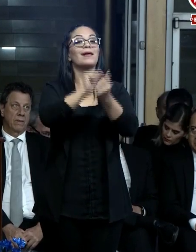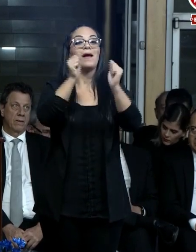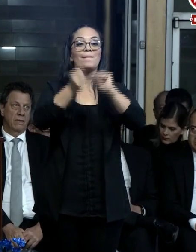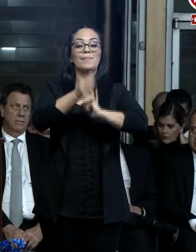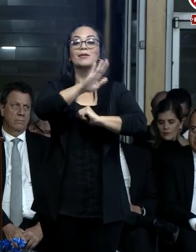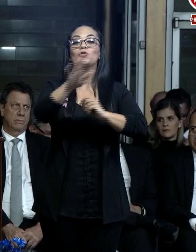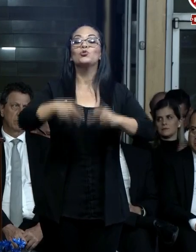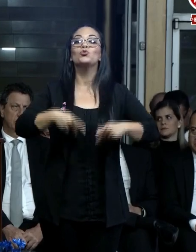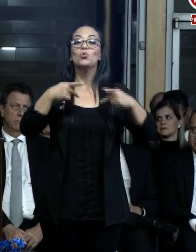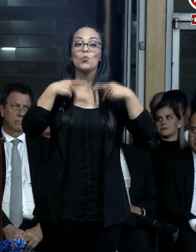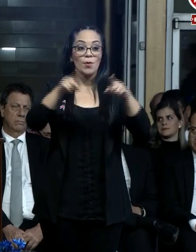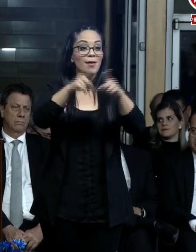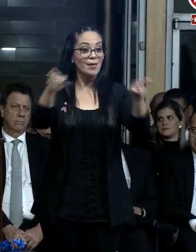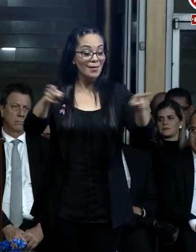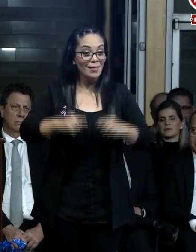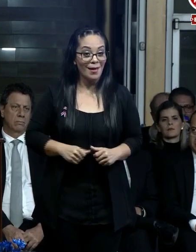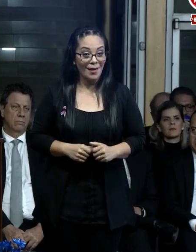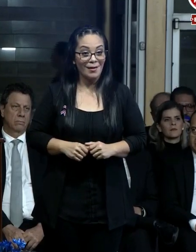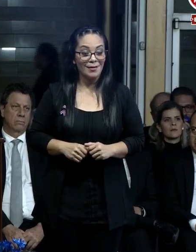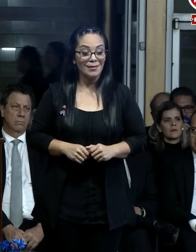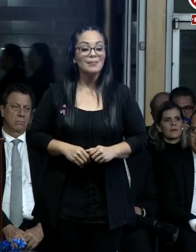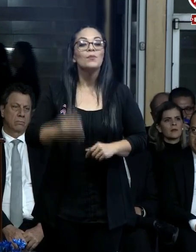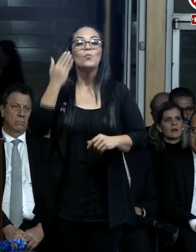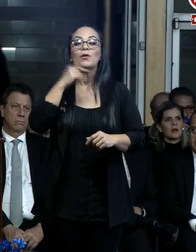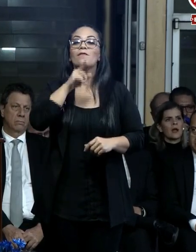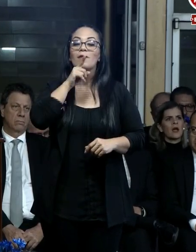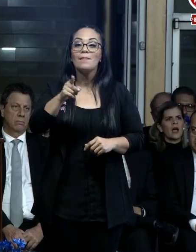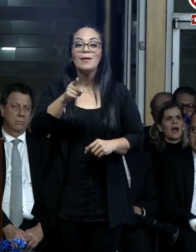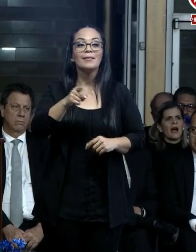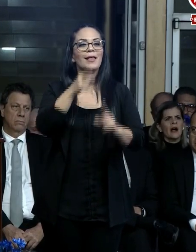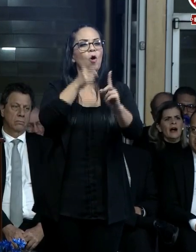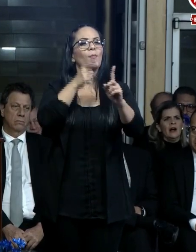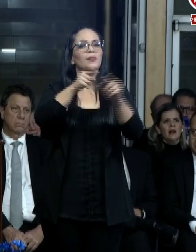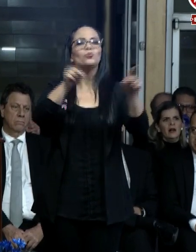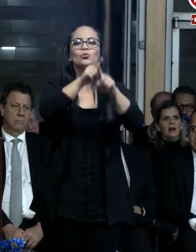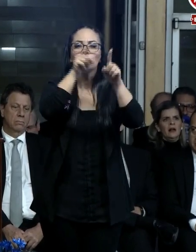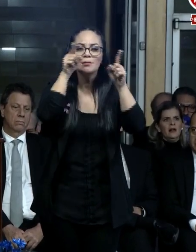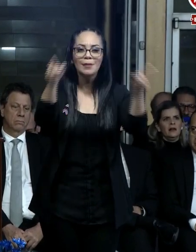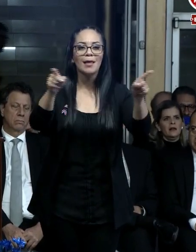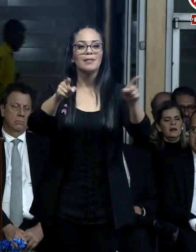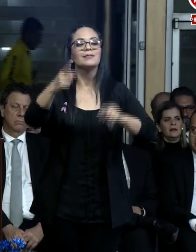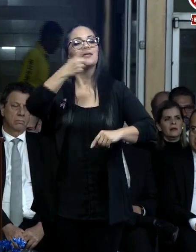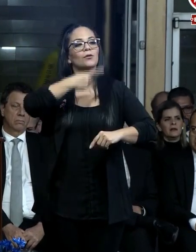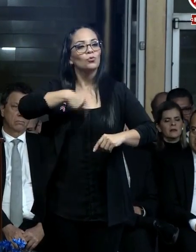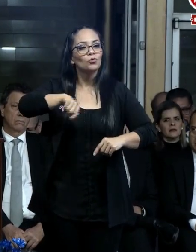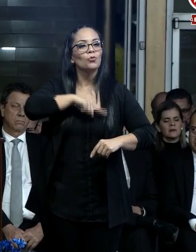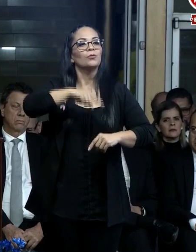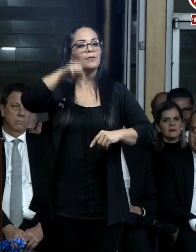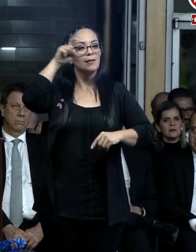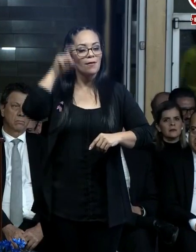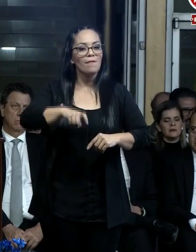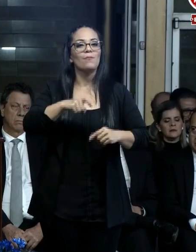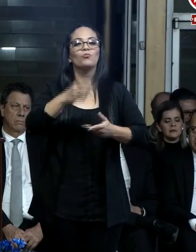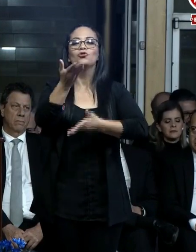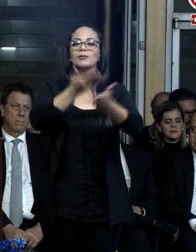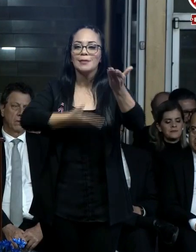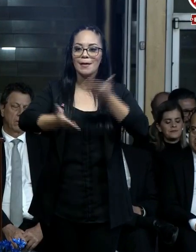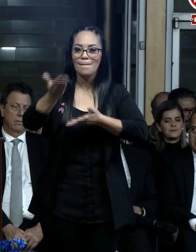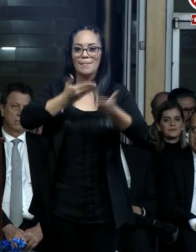la vida a ustedes, porque es por ustedes que nosotros debemos